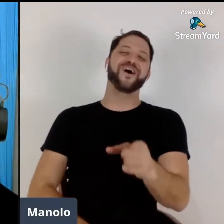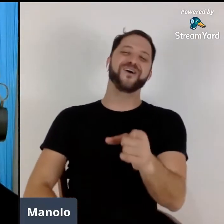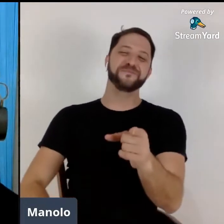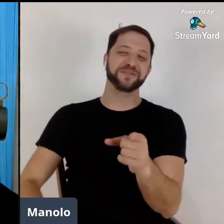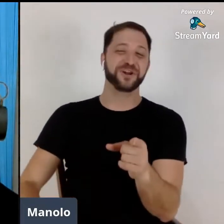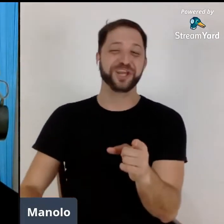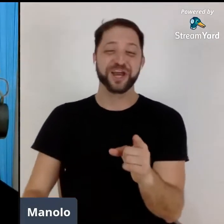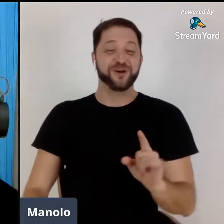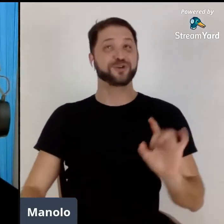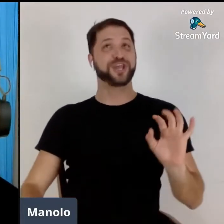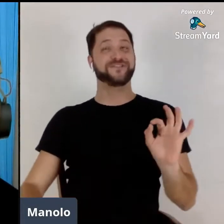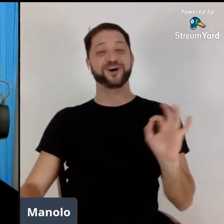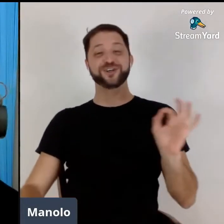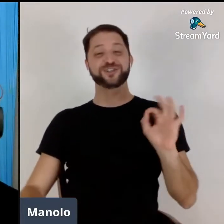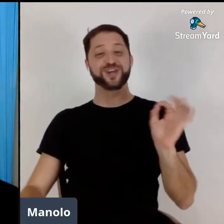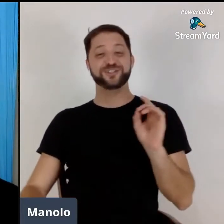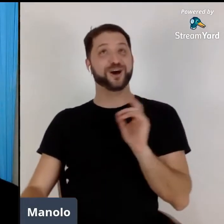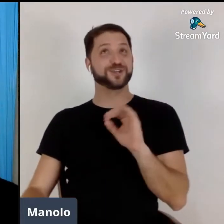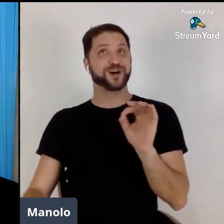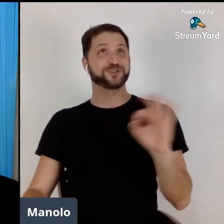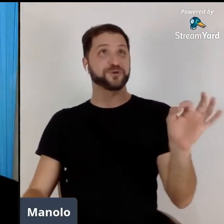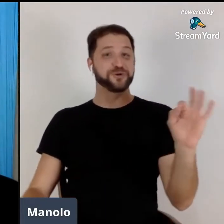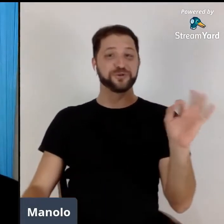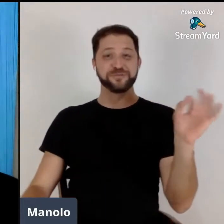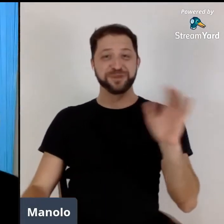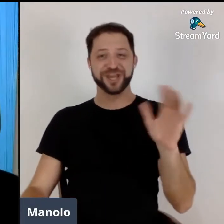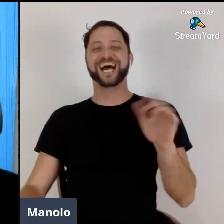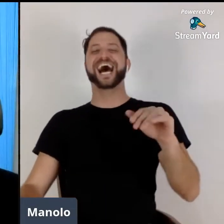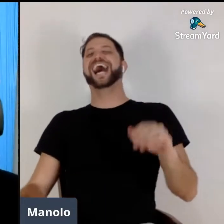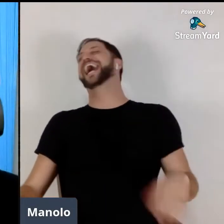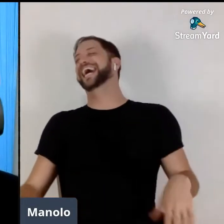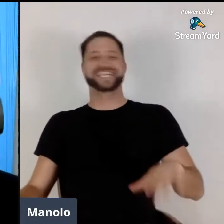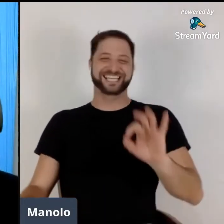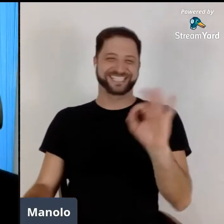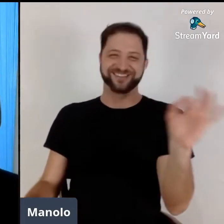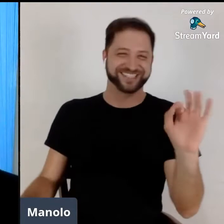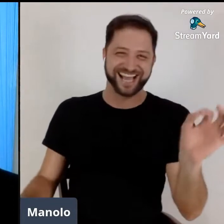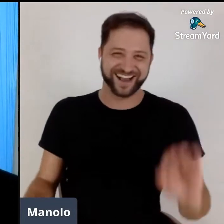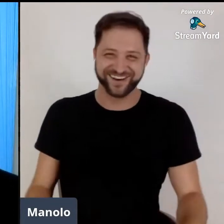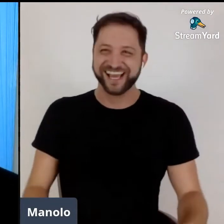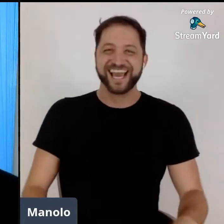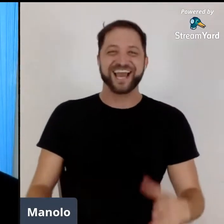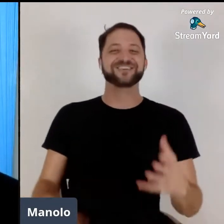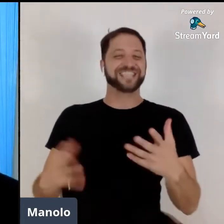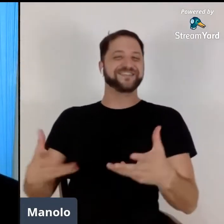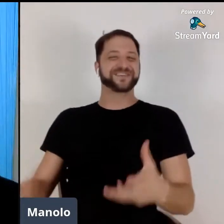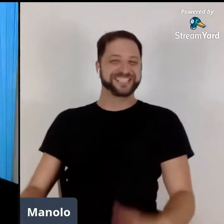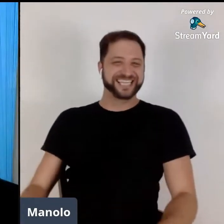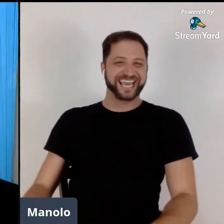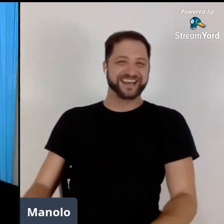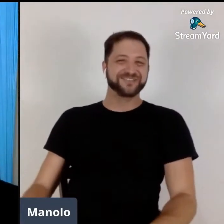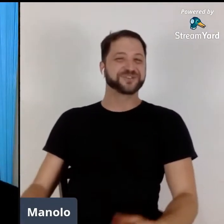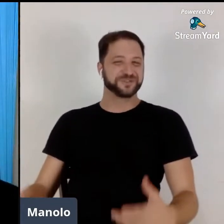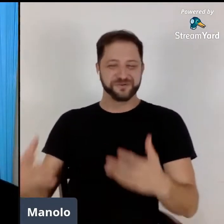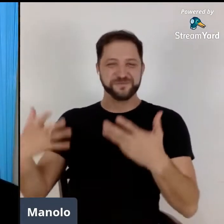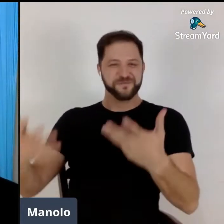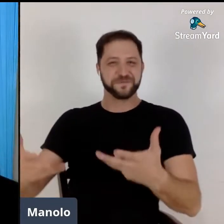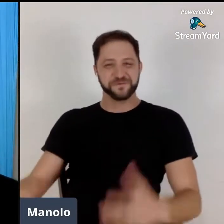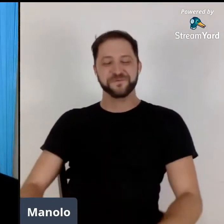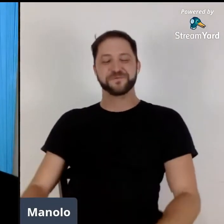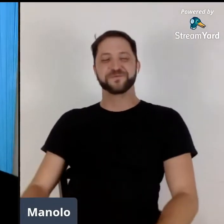Ah, certeza. Eu adorei o Jacquin. esse é de alta economia. Aqueles são, sabe? Ele sabe